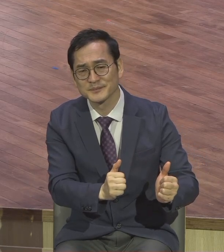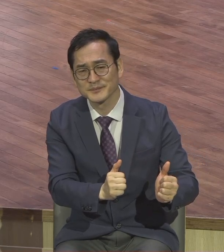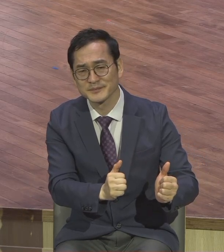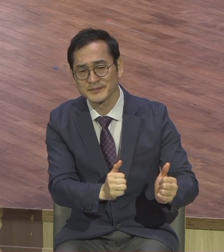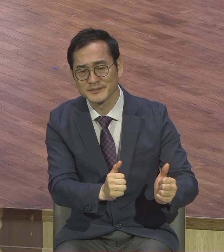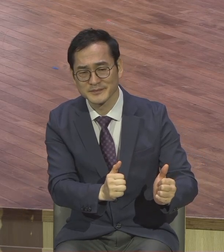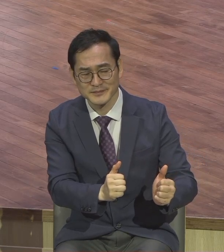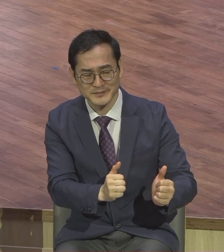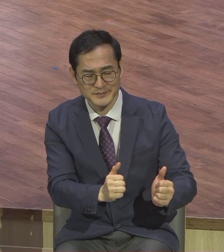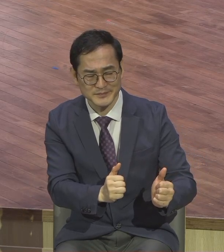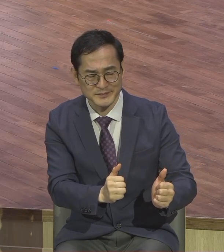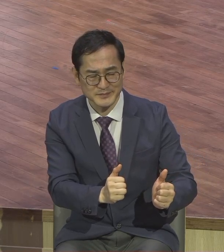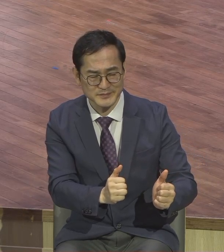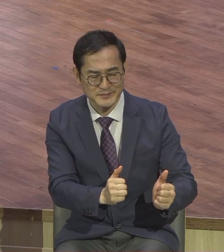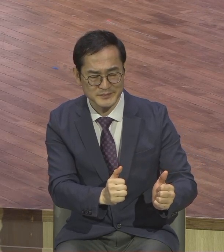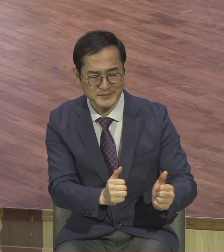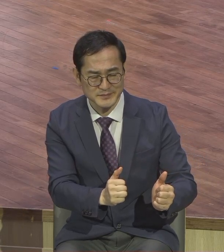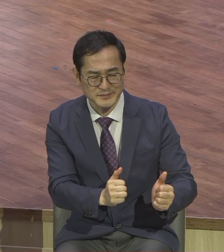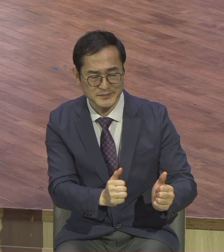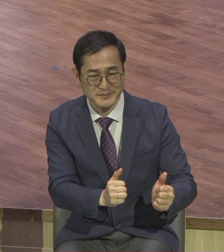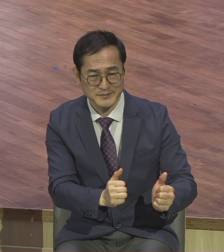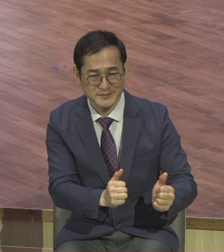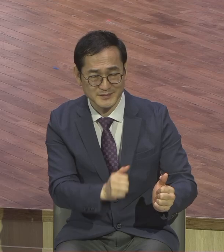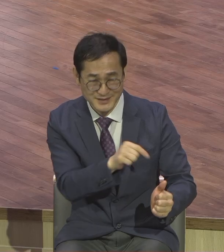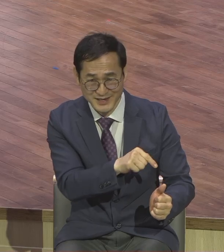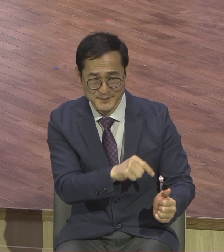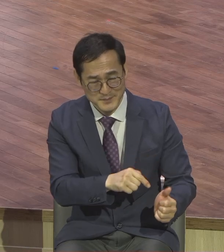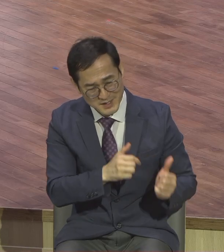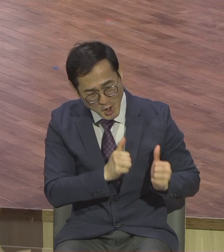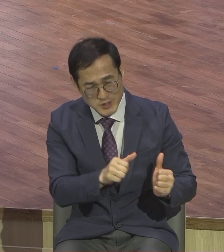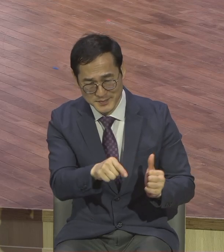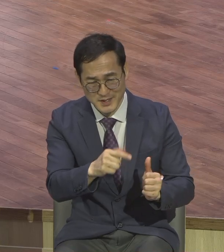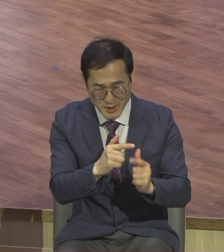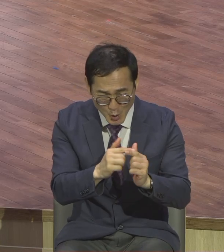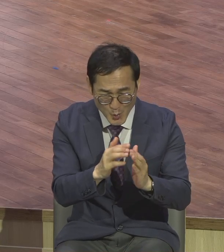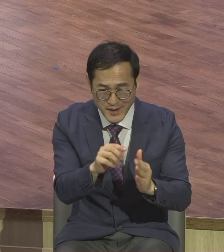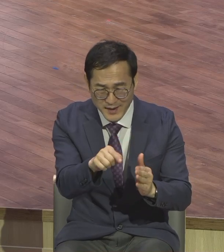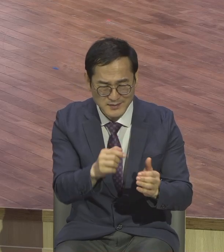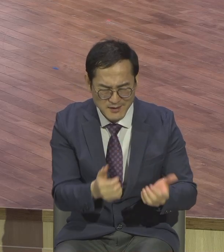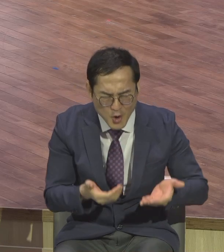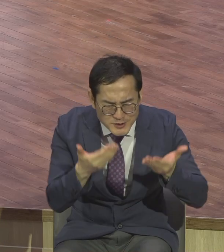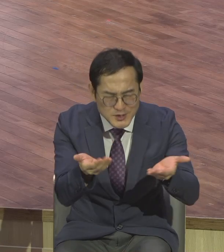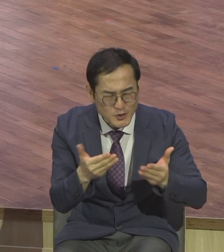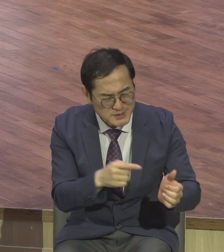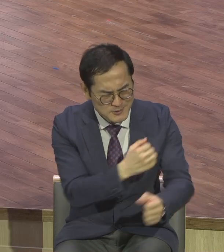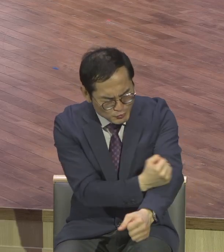교인들에게 헌신하는 것처럼 보여서 자, 성기니까 바울이 떠난 이후에.